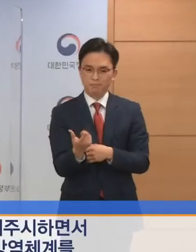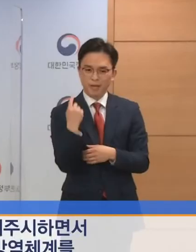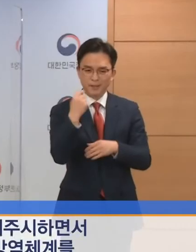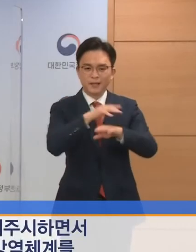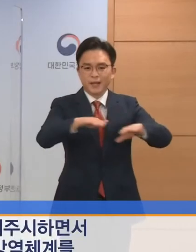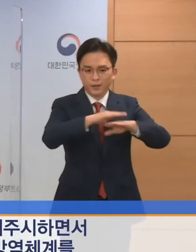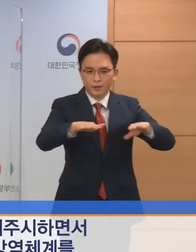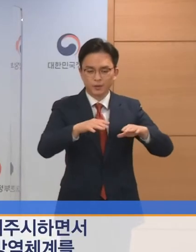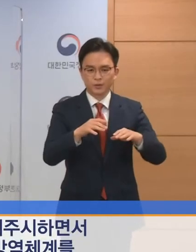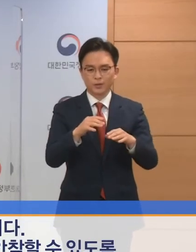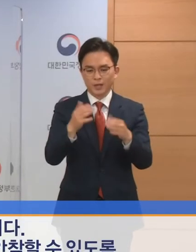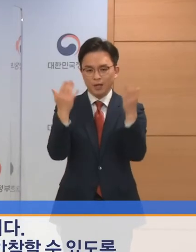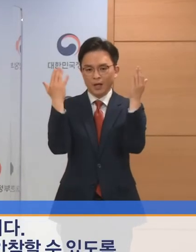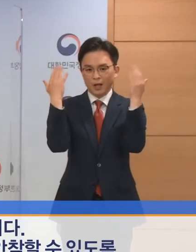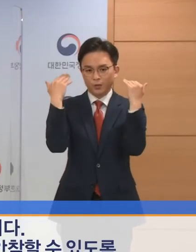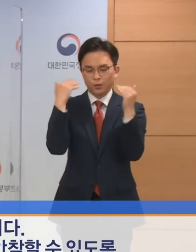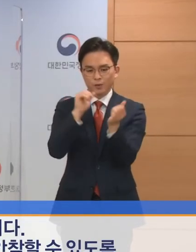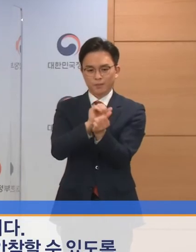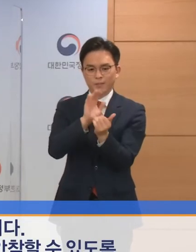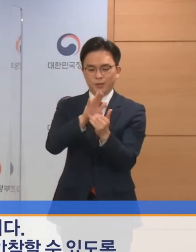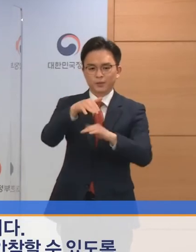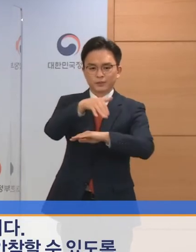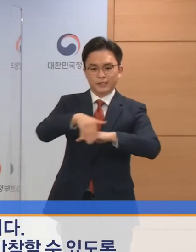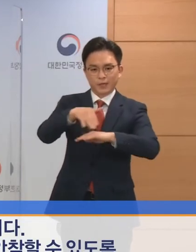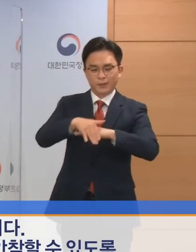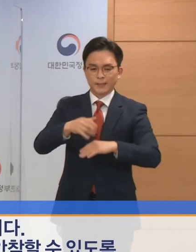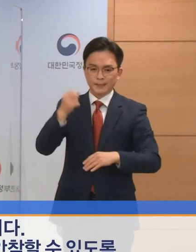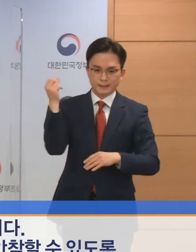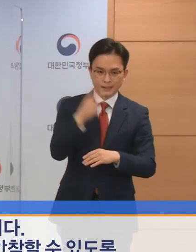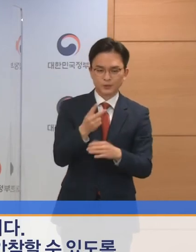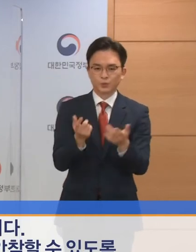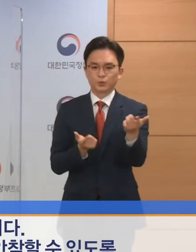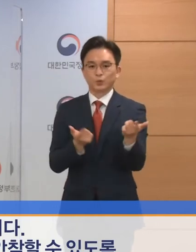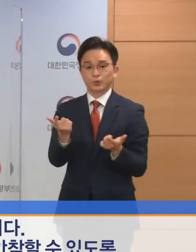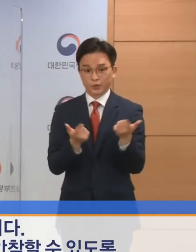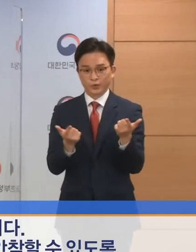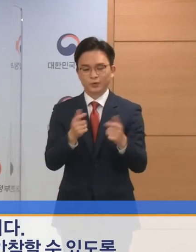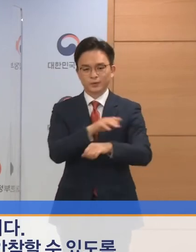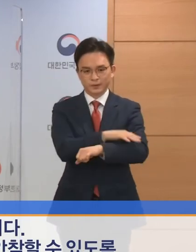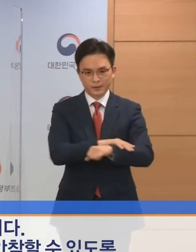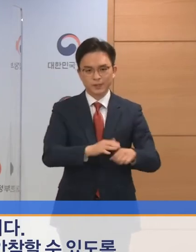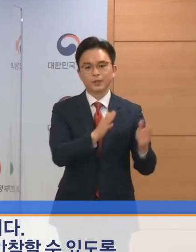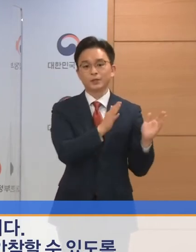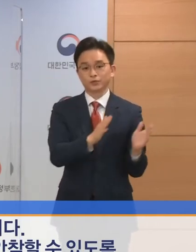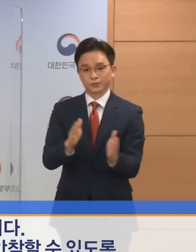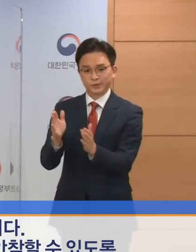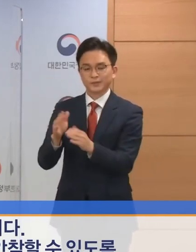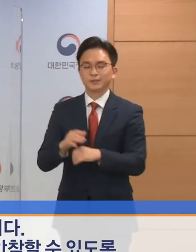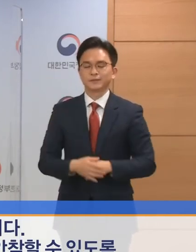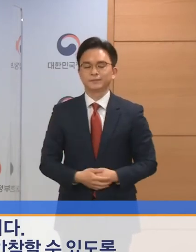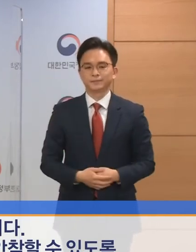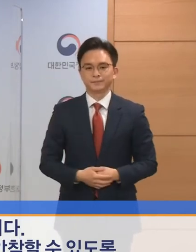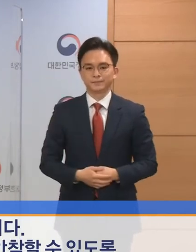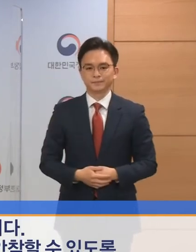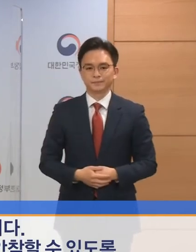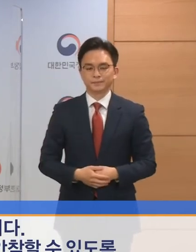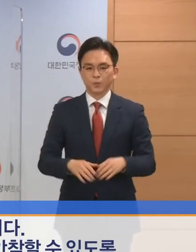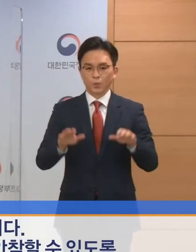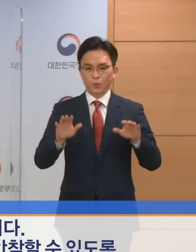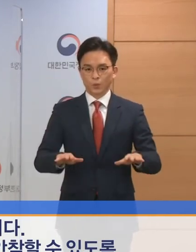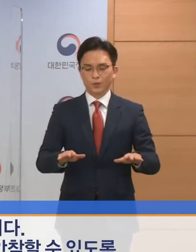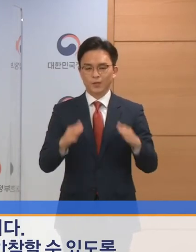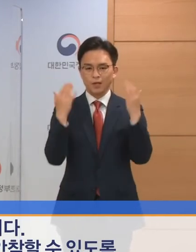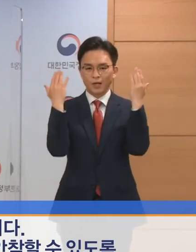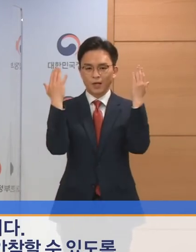체계를 빠르게 제 가동할 수 있도록 준비 하겠습니다 오늘